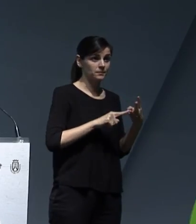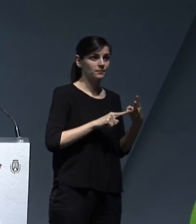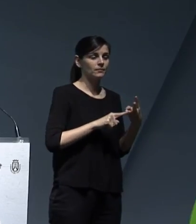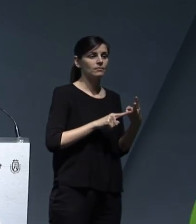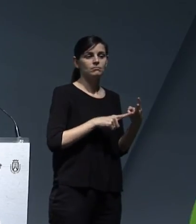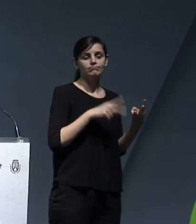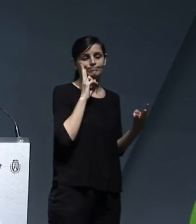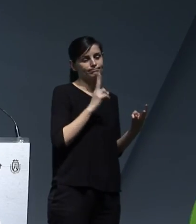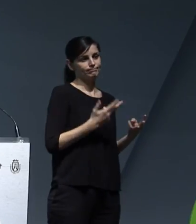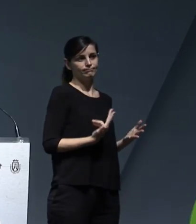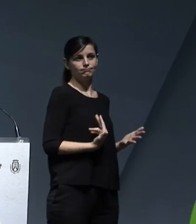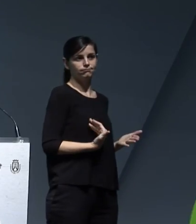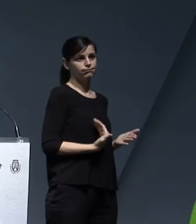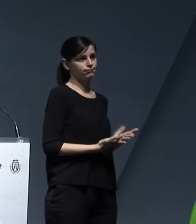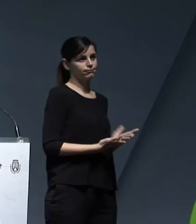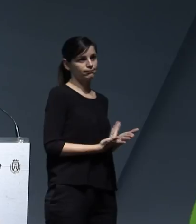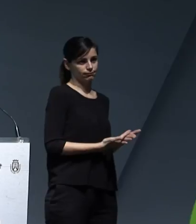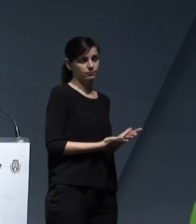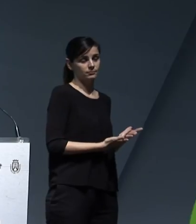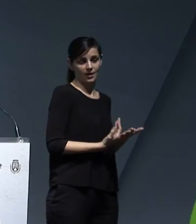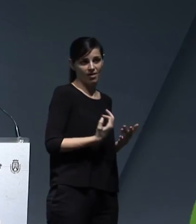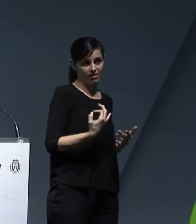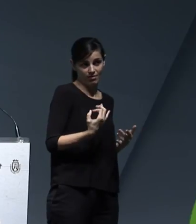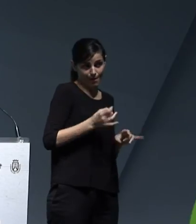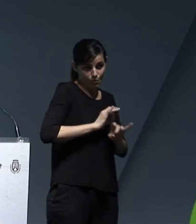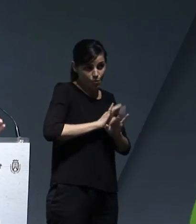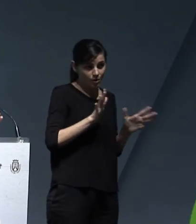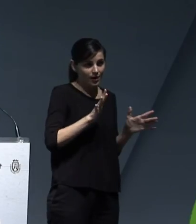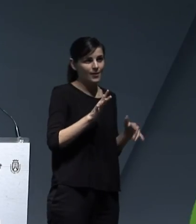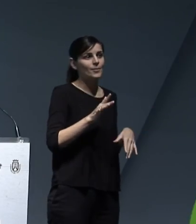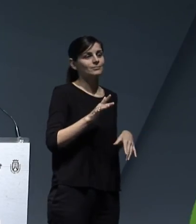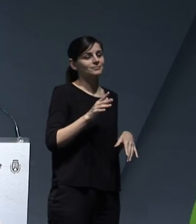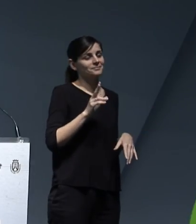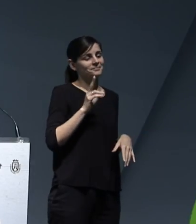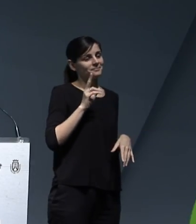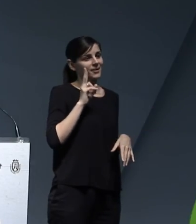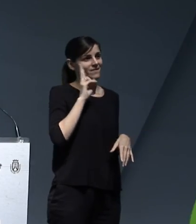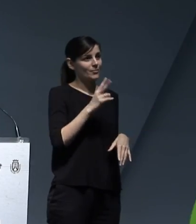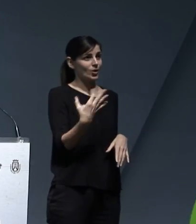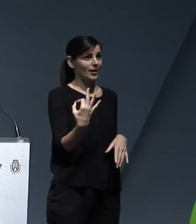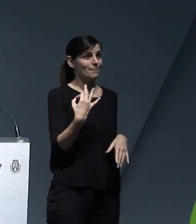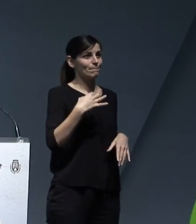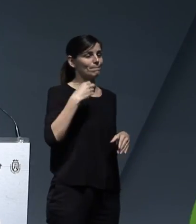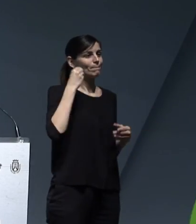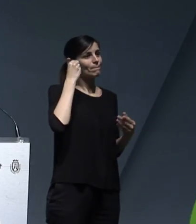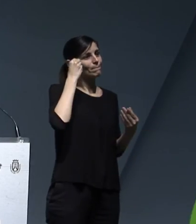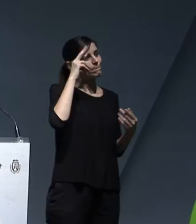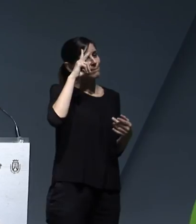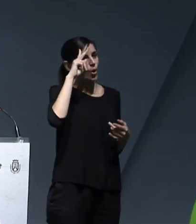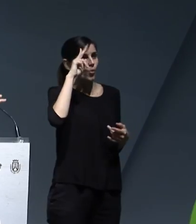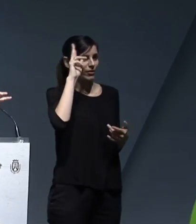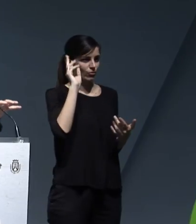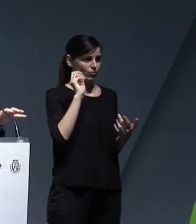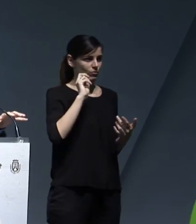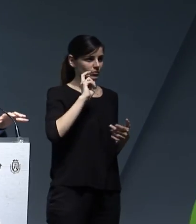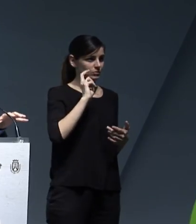de manifiesto o han puesto de manifiesto la preocupación en distintos niveles, por un